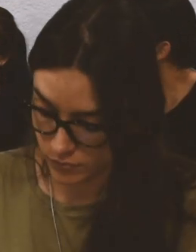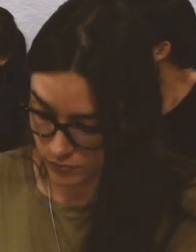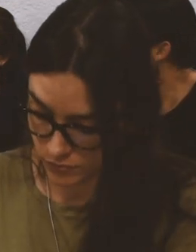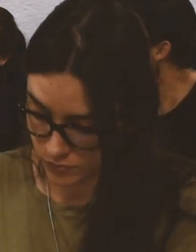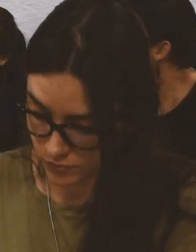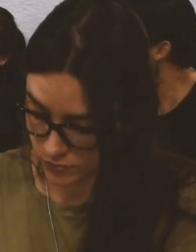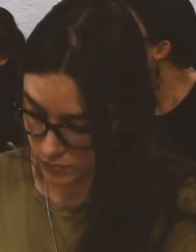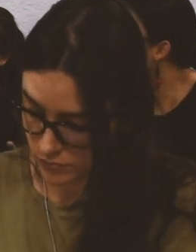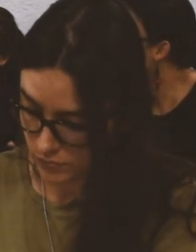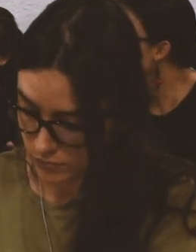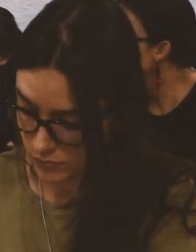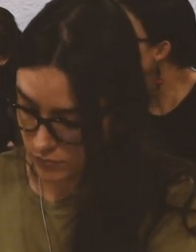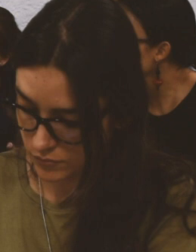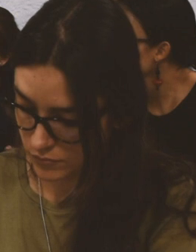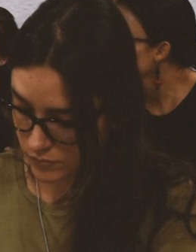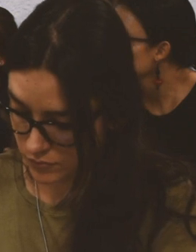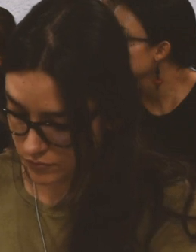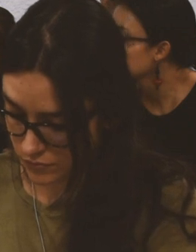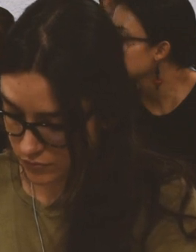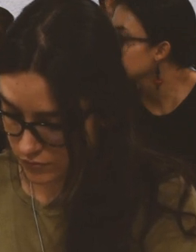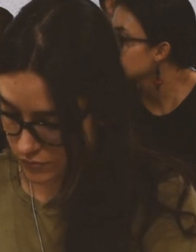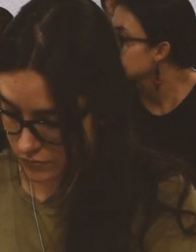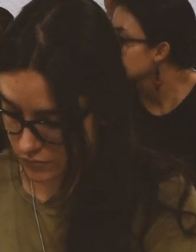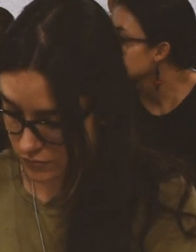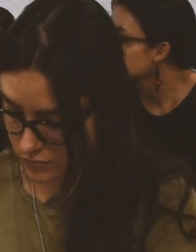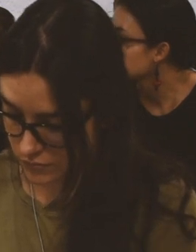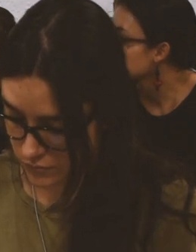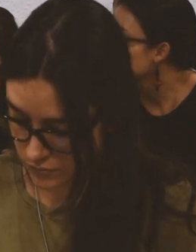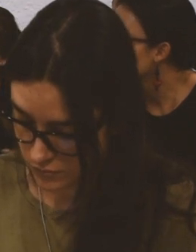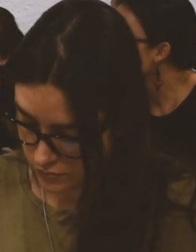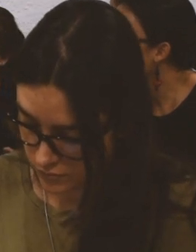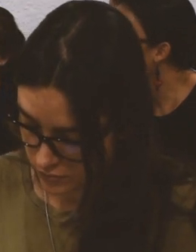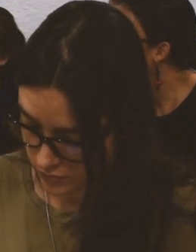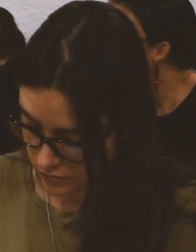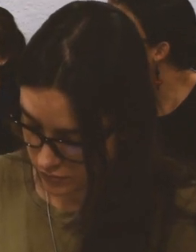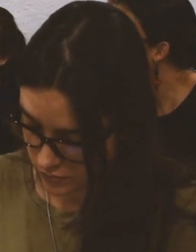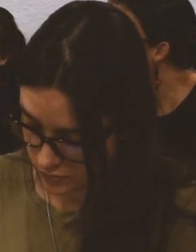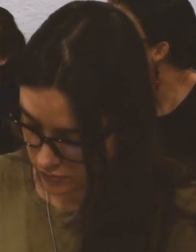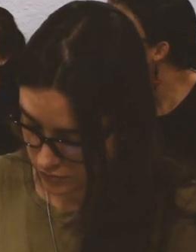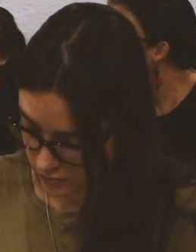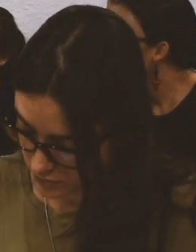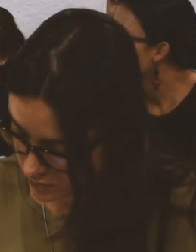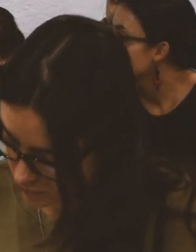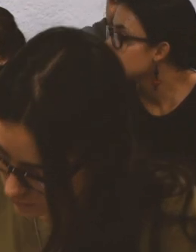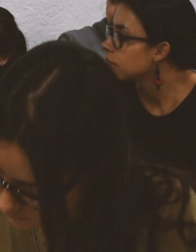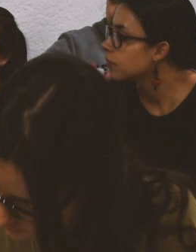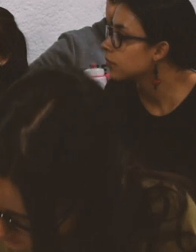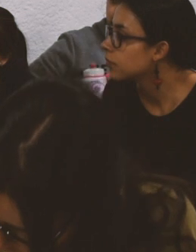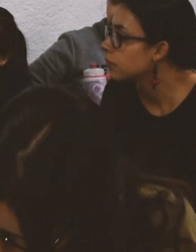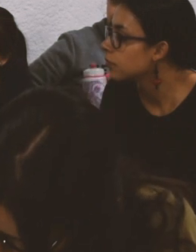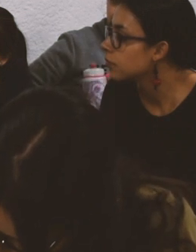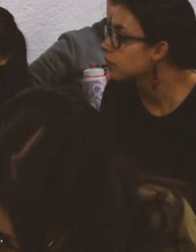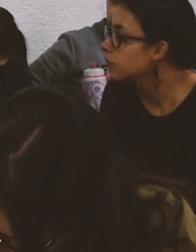pero uno siempre ve al DIF actuando en términos de lo que de pronto estamos criticando frente al asunto de la inclusión. Si desde